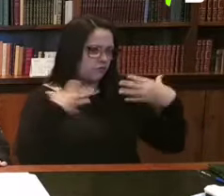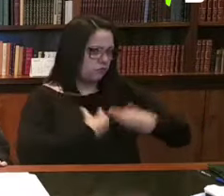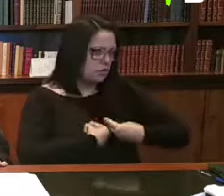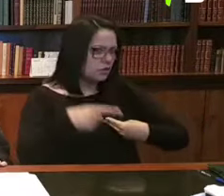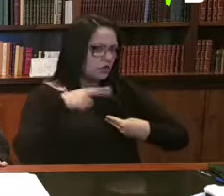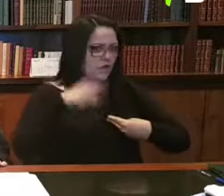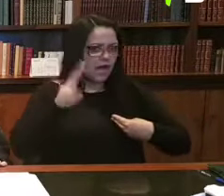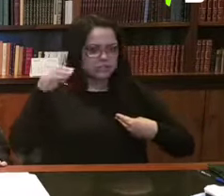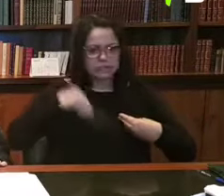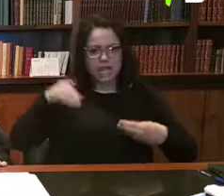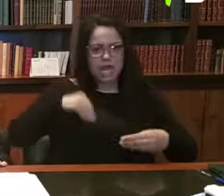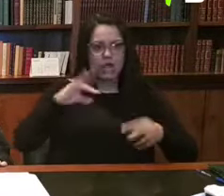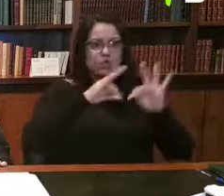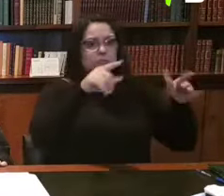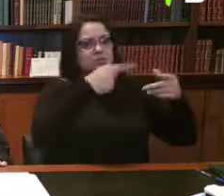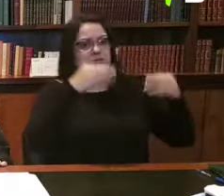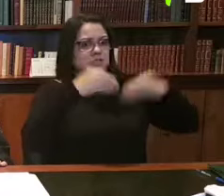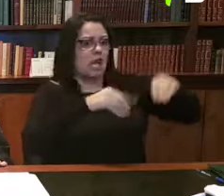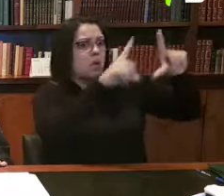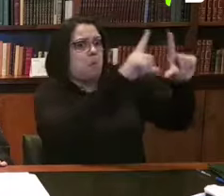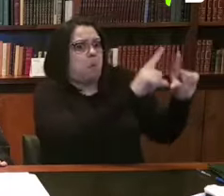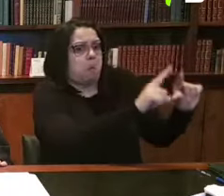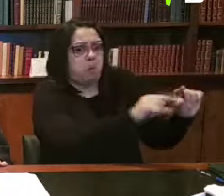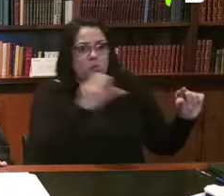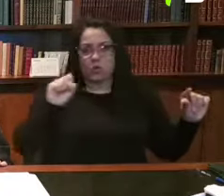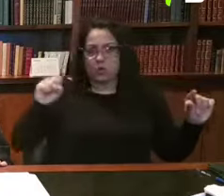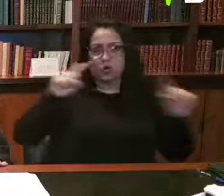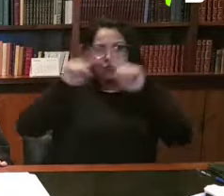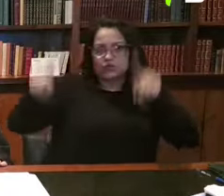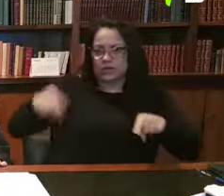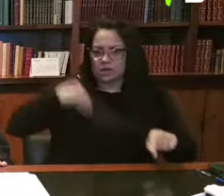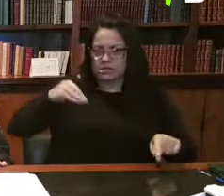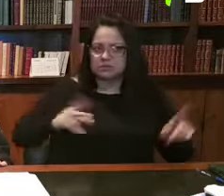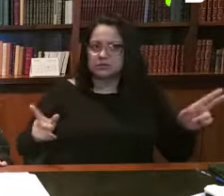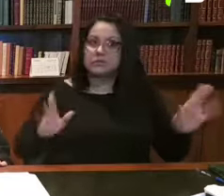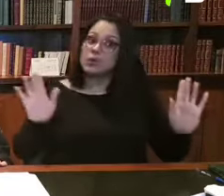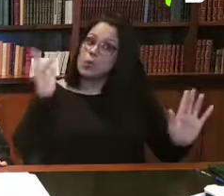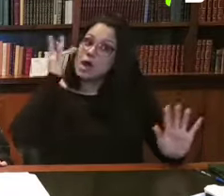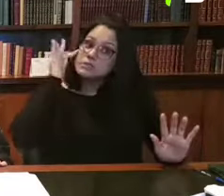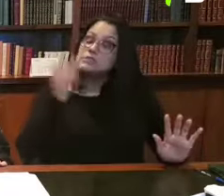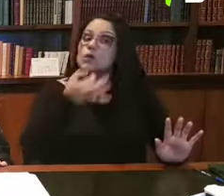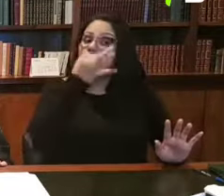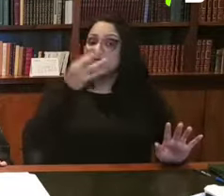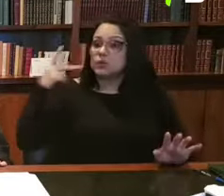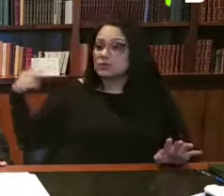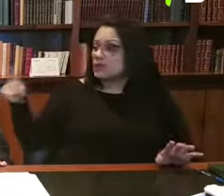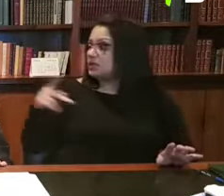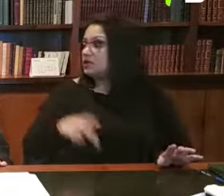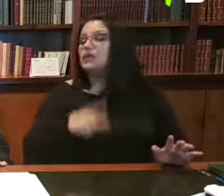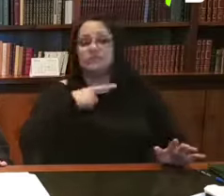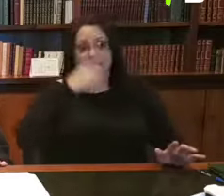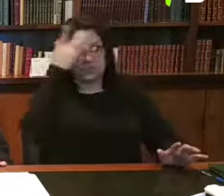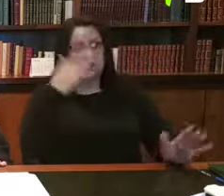manter o salário na hora que todo mundo tá perdendo então por isso que eu achei ponderada atitude do presidente tem gente pedindo queda de 20